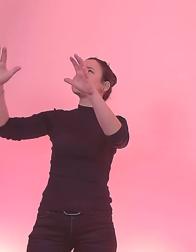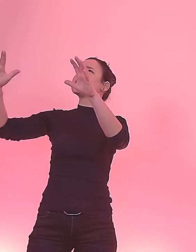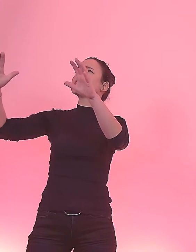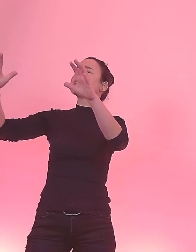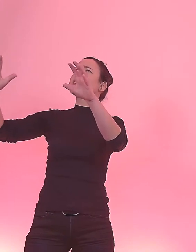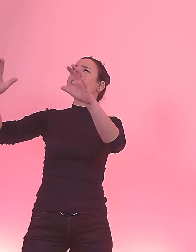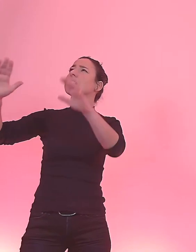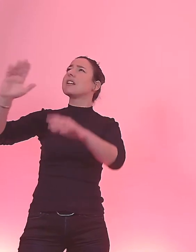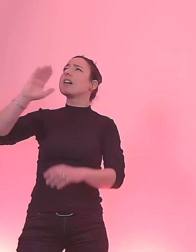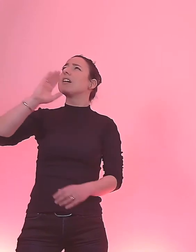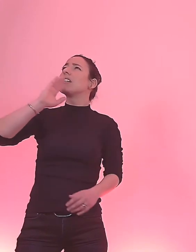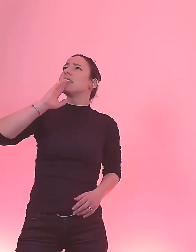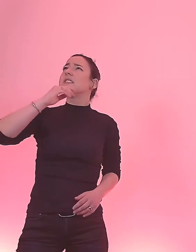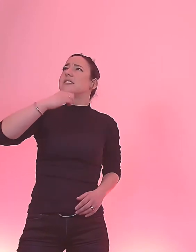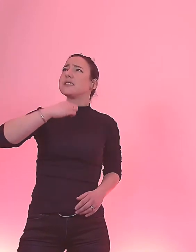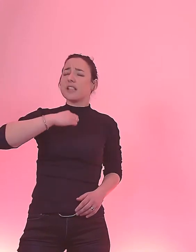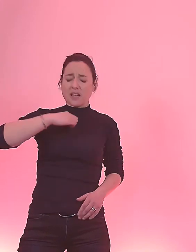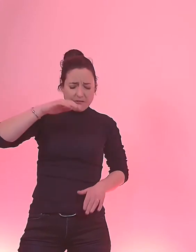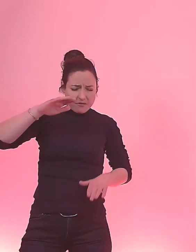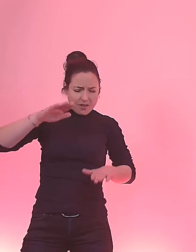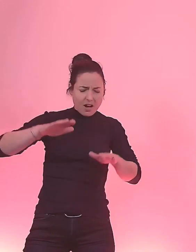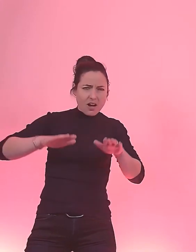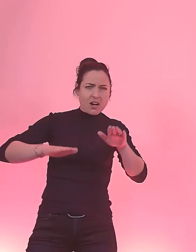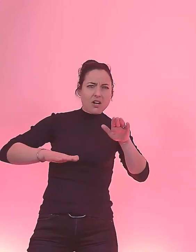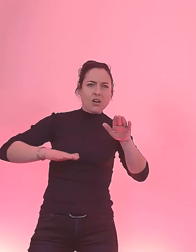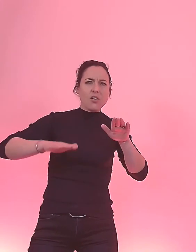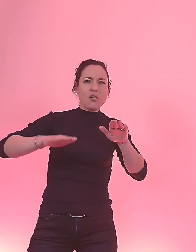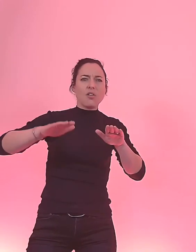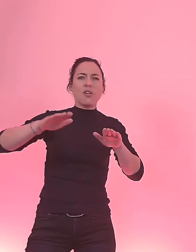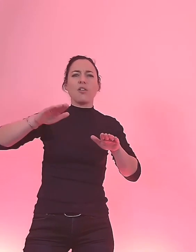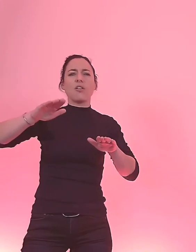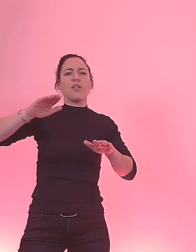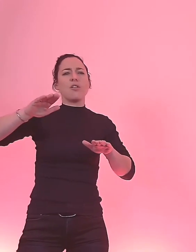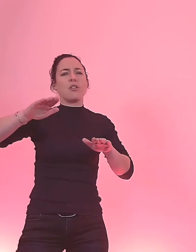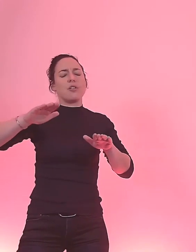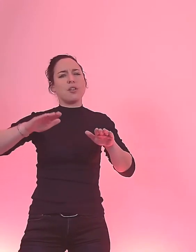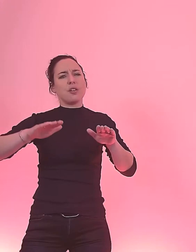waar ik woon oh